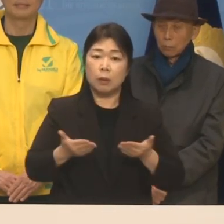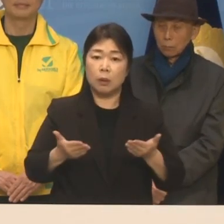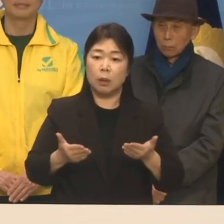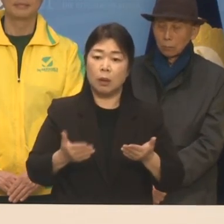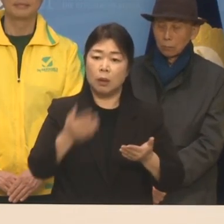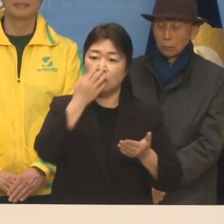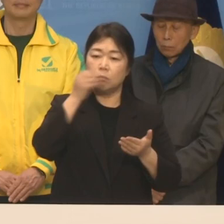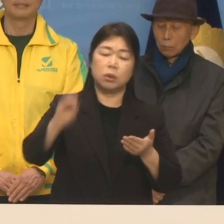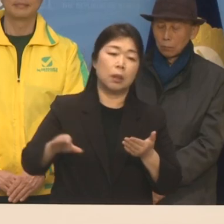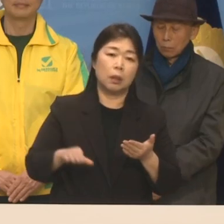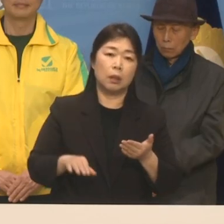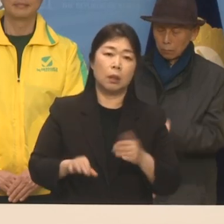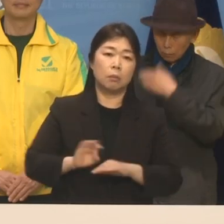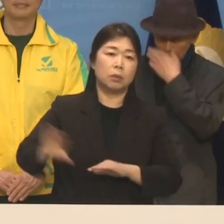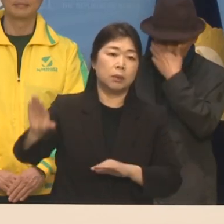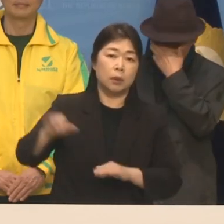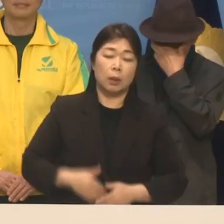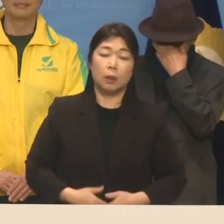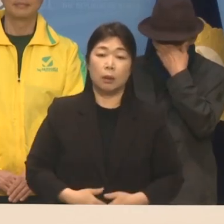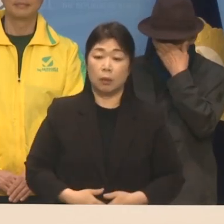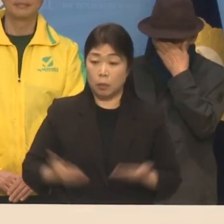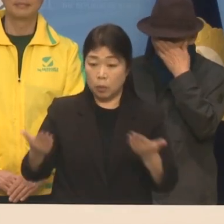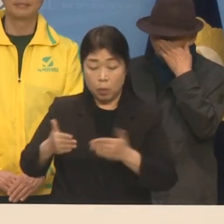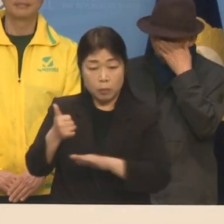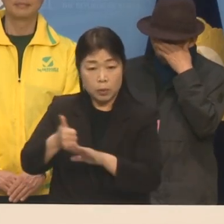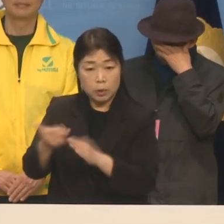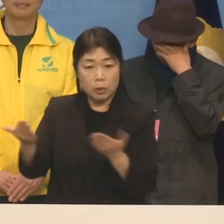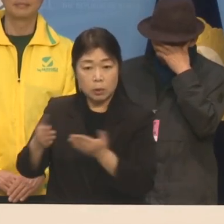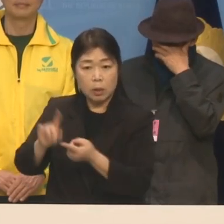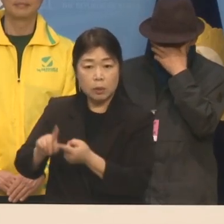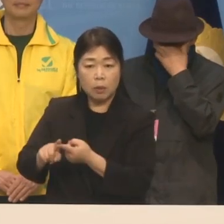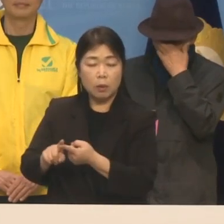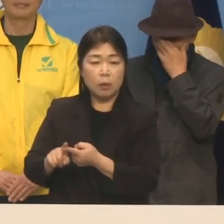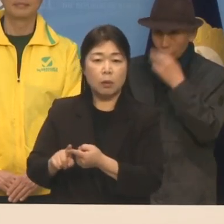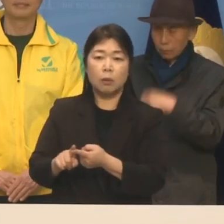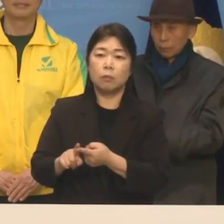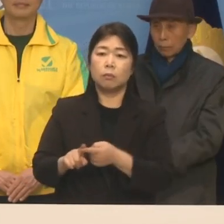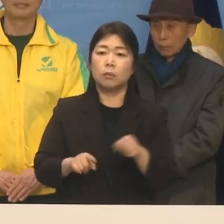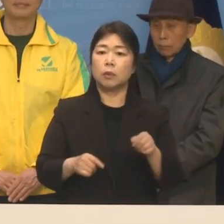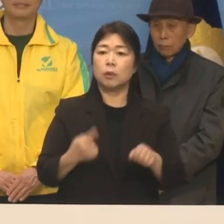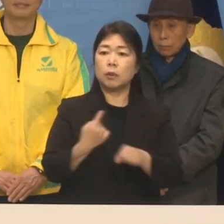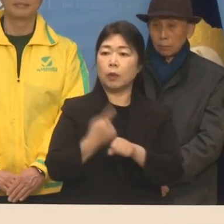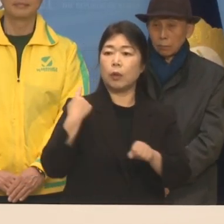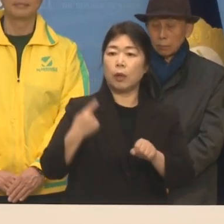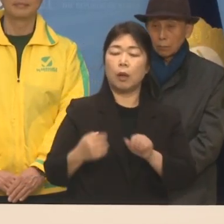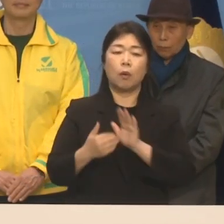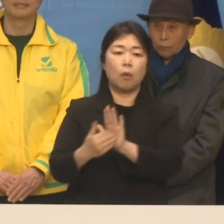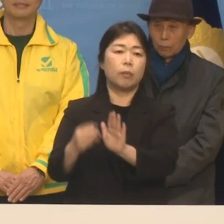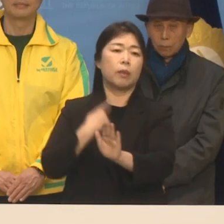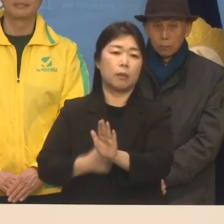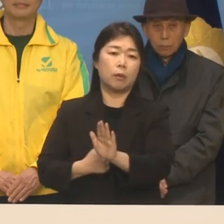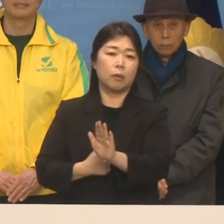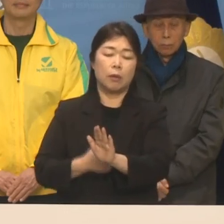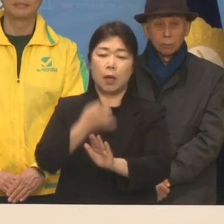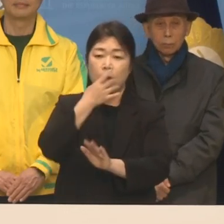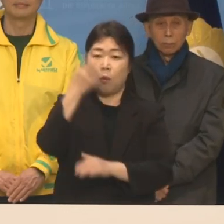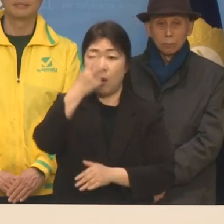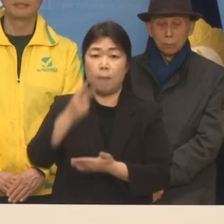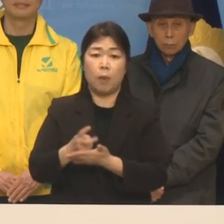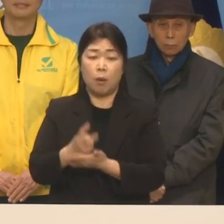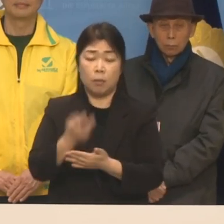홀대하고 농업 관련해서 윤석열 대통령이 작년에 거부권을 행사한 양곡관리법